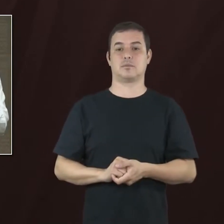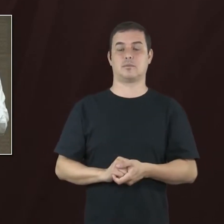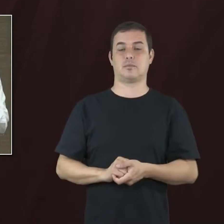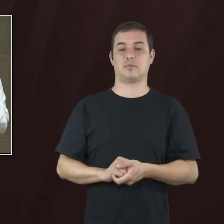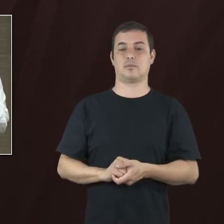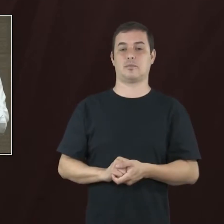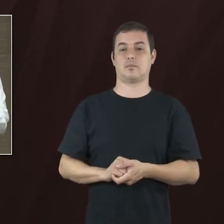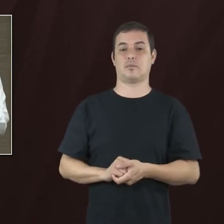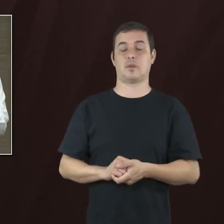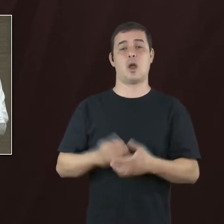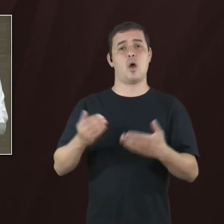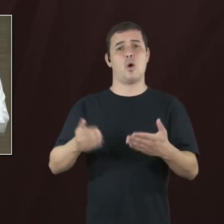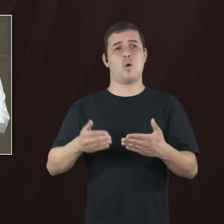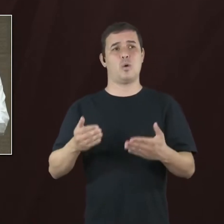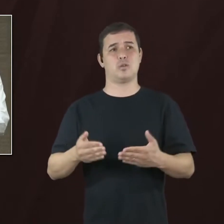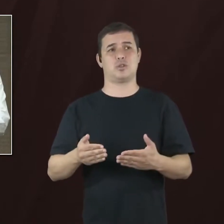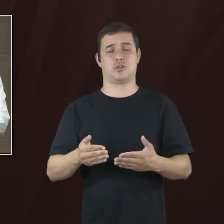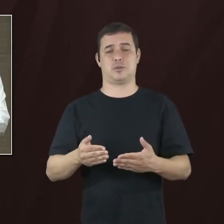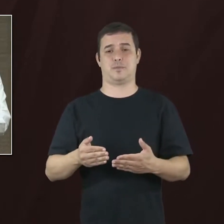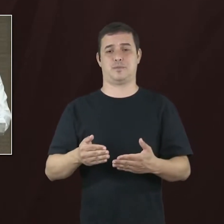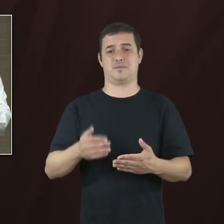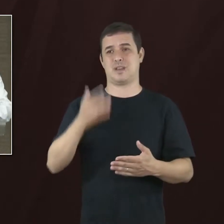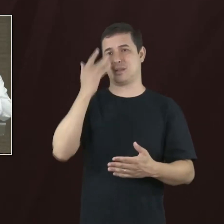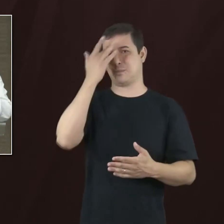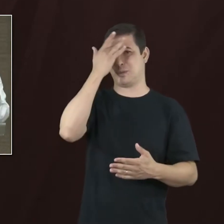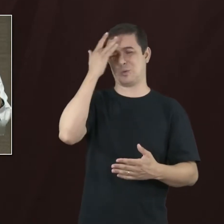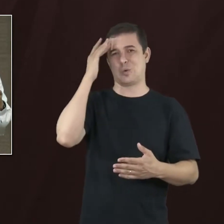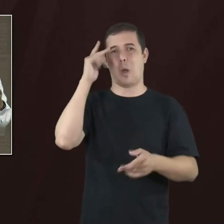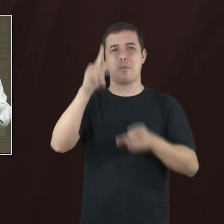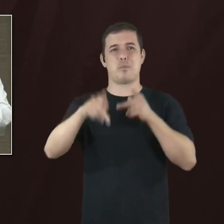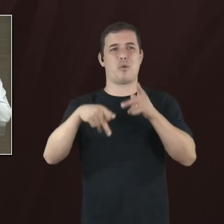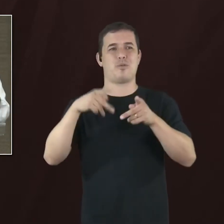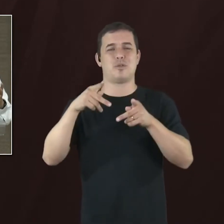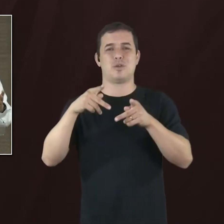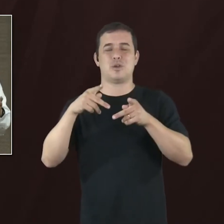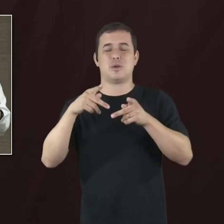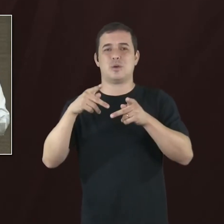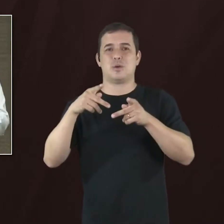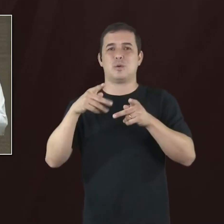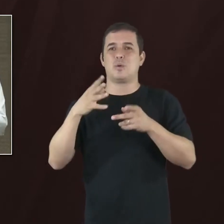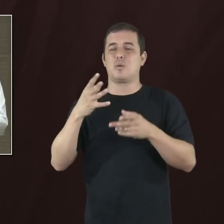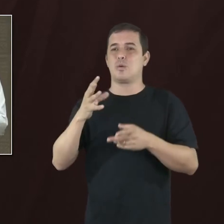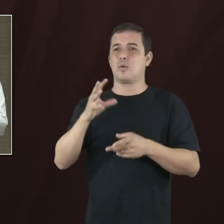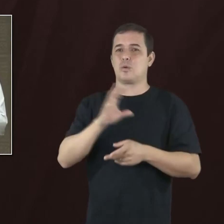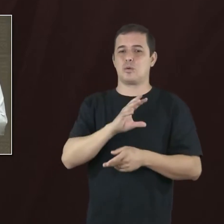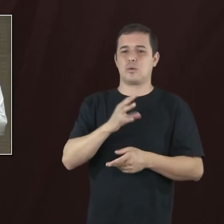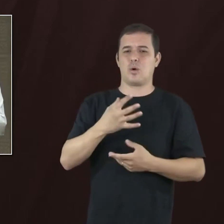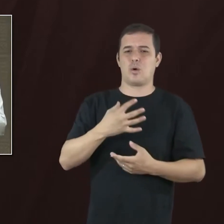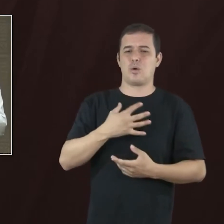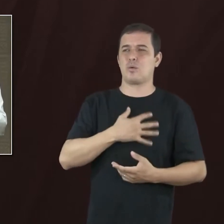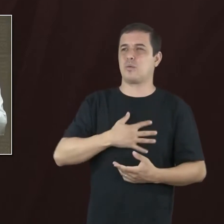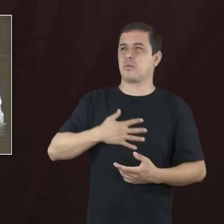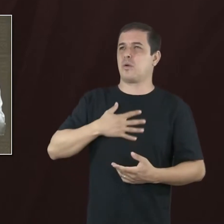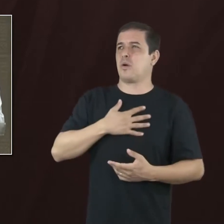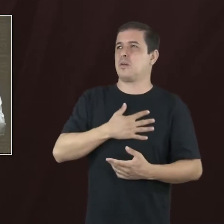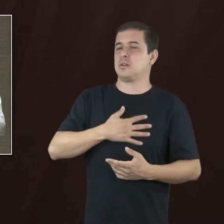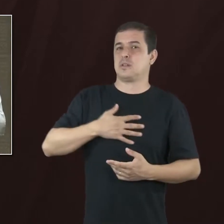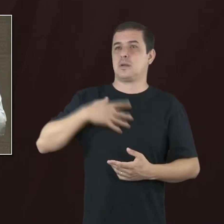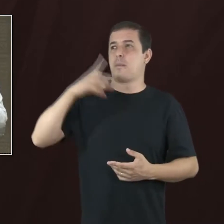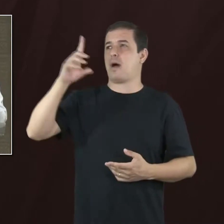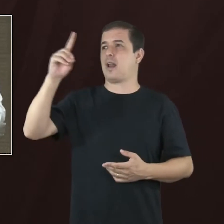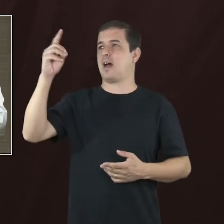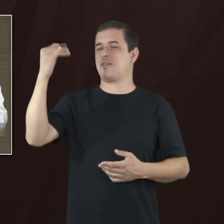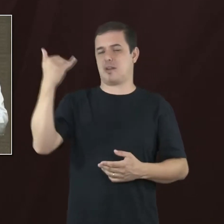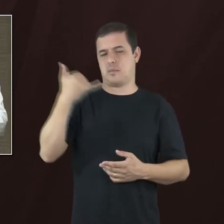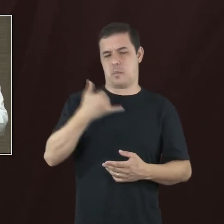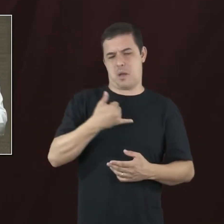mestres. Irmãos, hoje a mesma coisa. Muita gente quer ouvir palavras doces, palavras que não levam a nada, cheio de